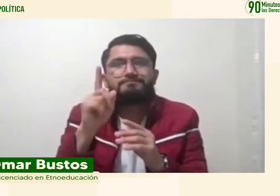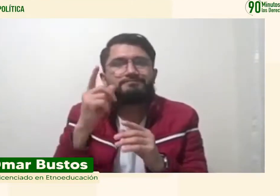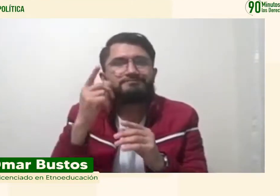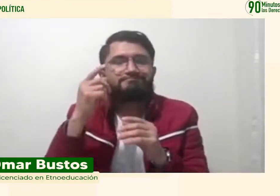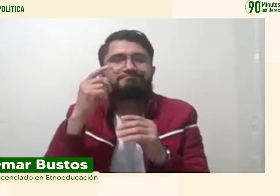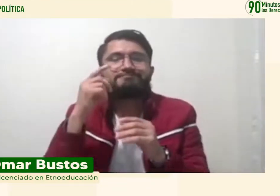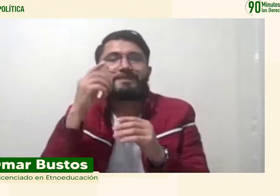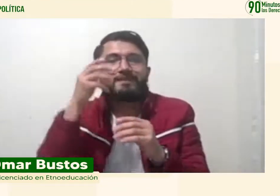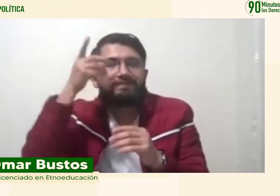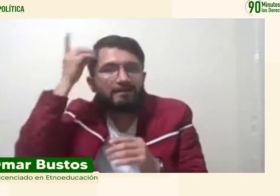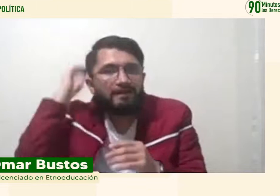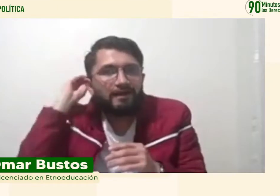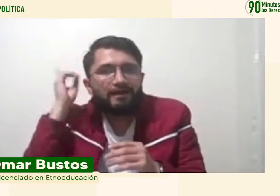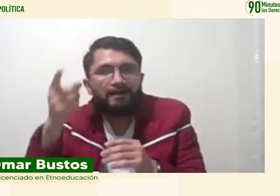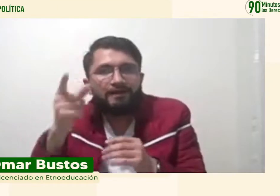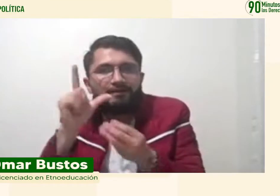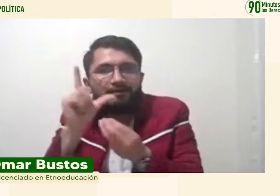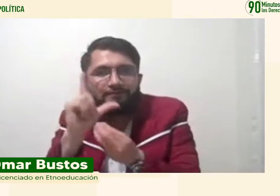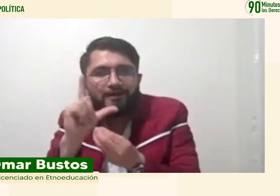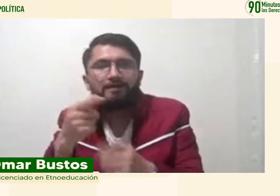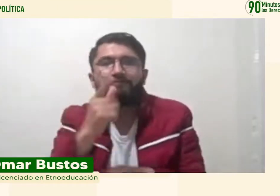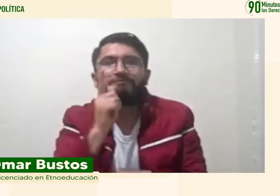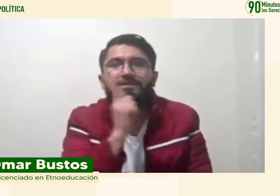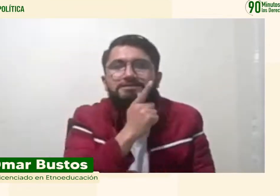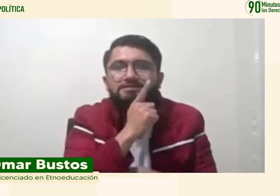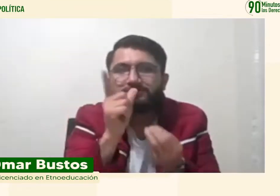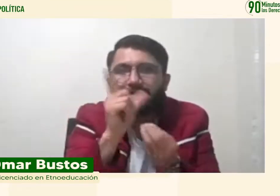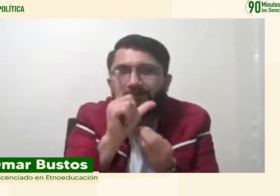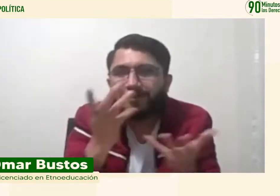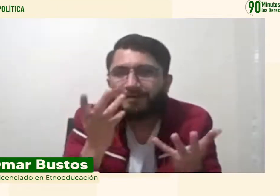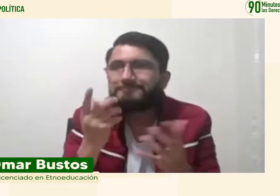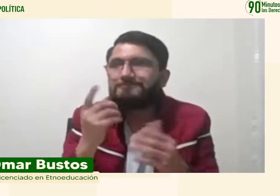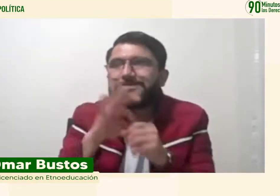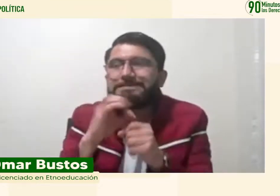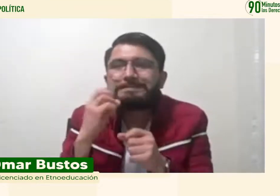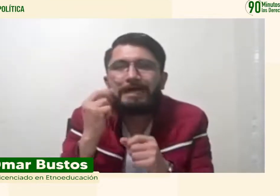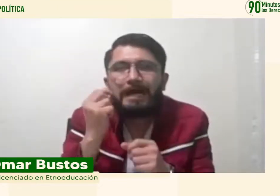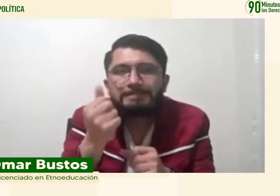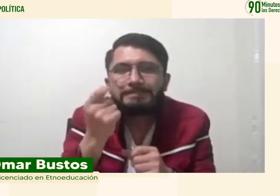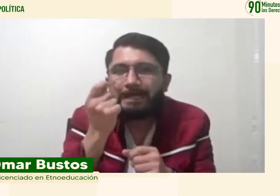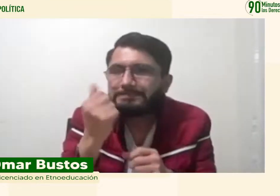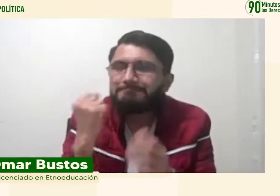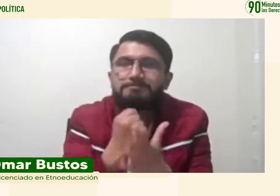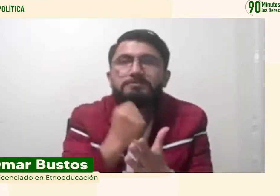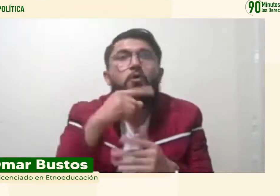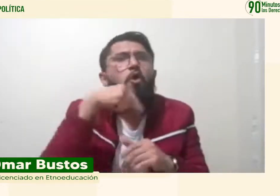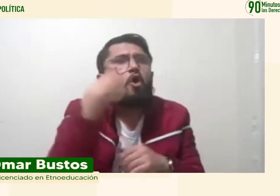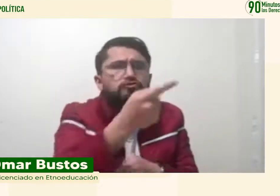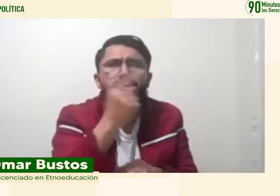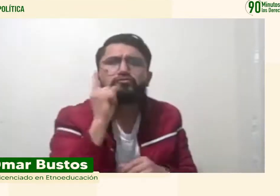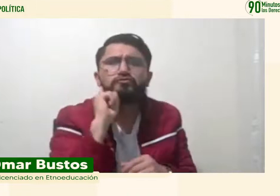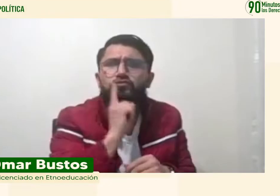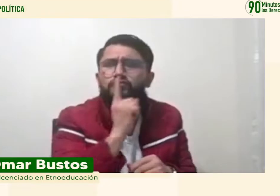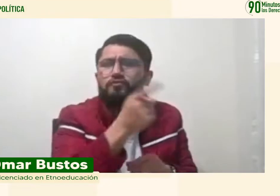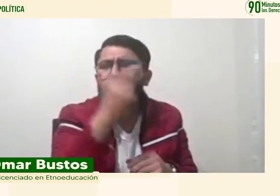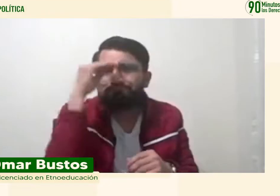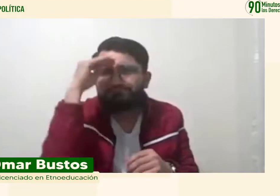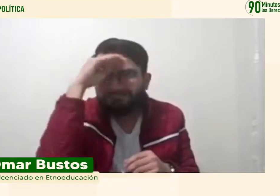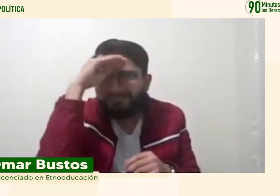él también estaba ayer el partido liberal también fernando y otras personas sordas